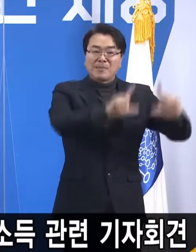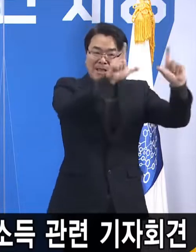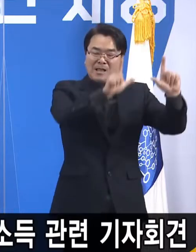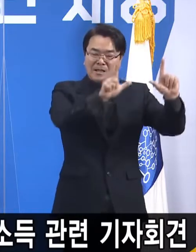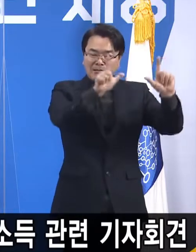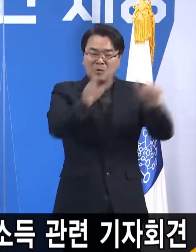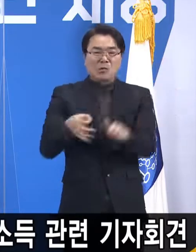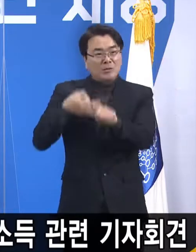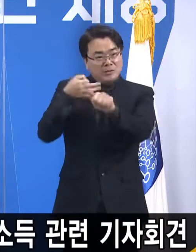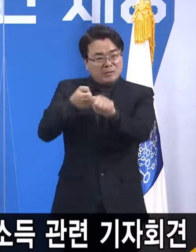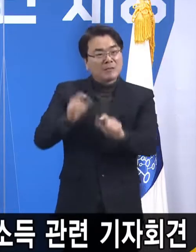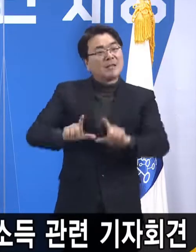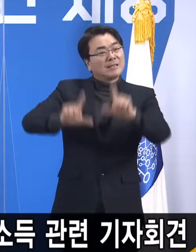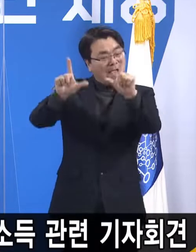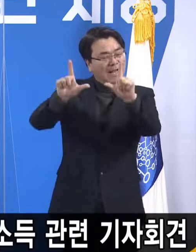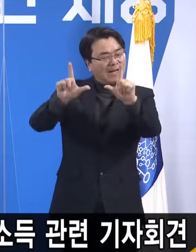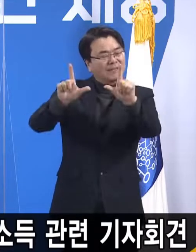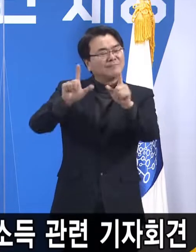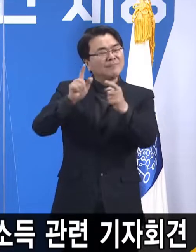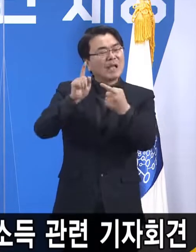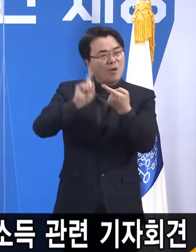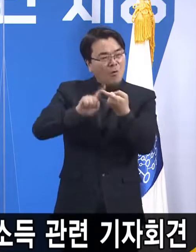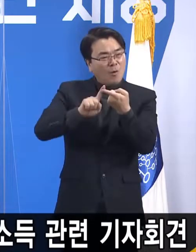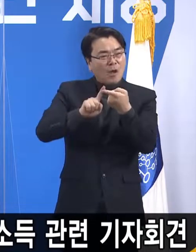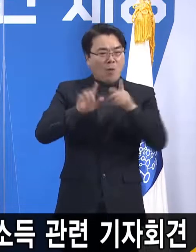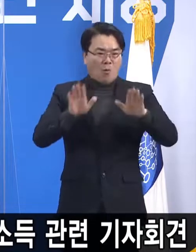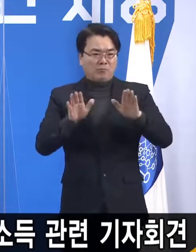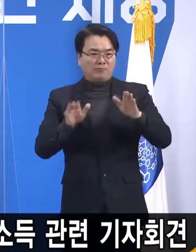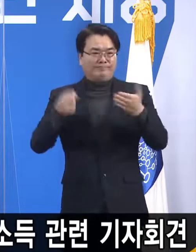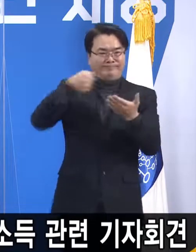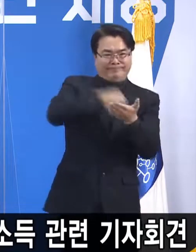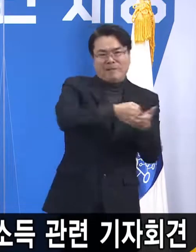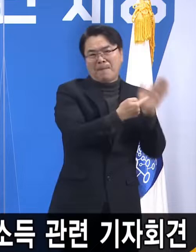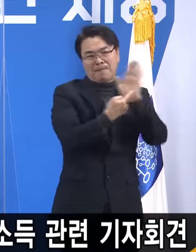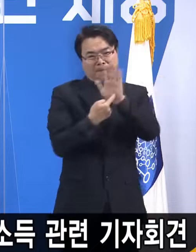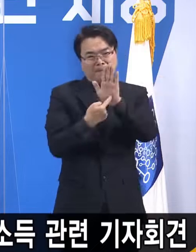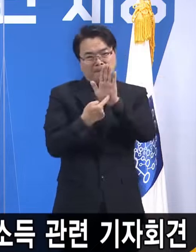지급 시기는 지금 오늘 당장 정하지는 않겠습니다.